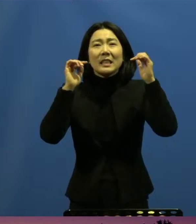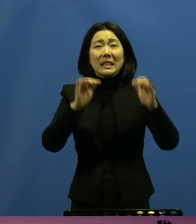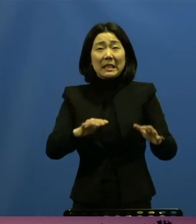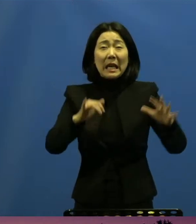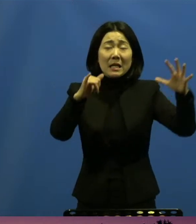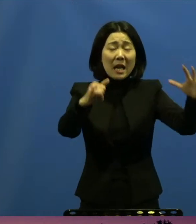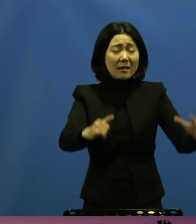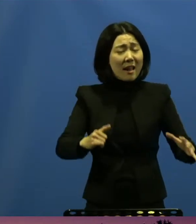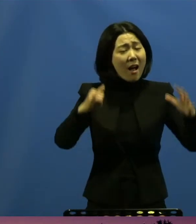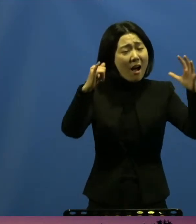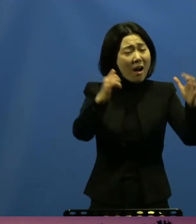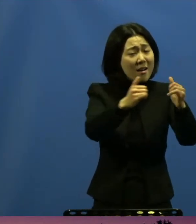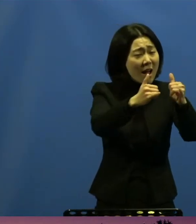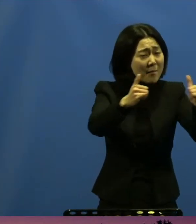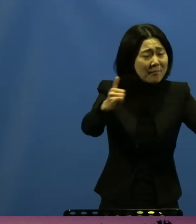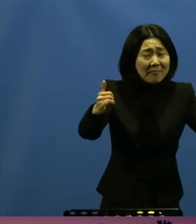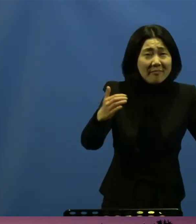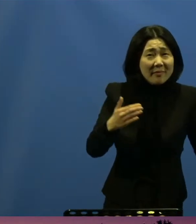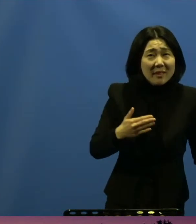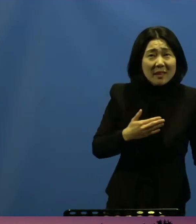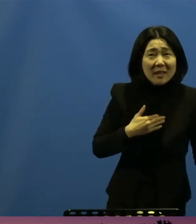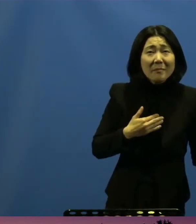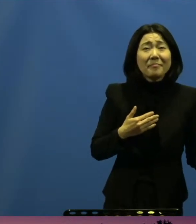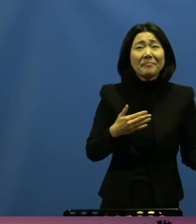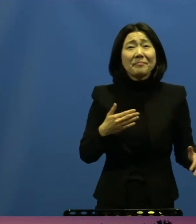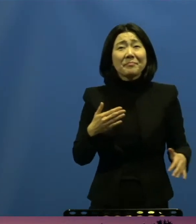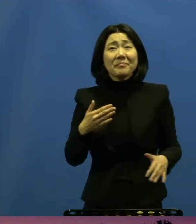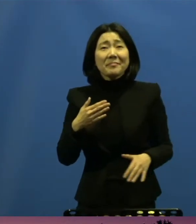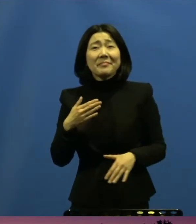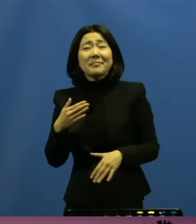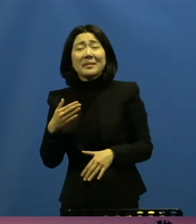이 세상 사람